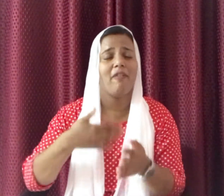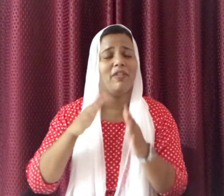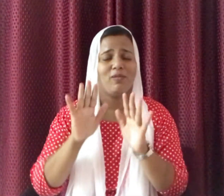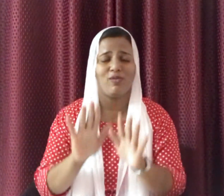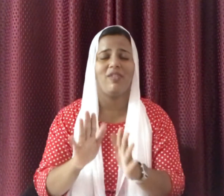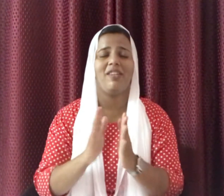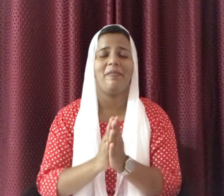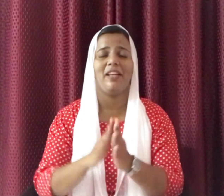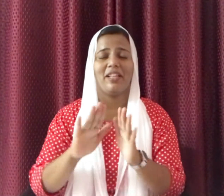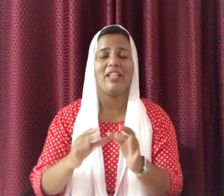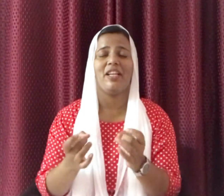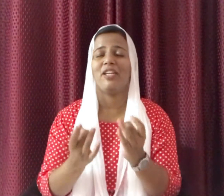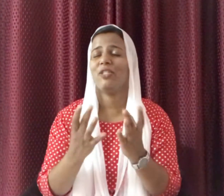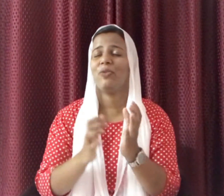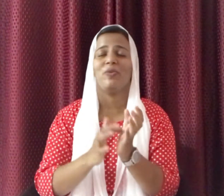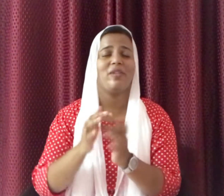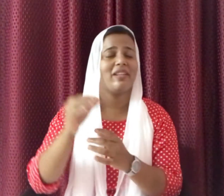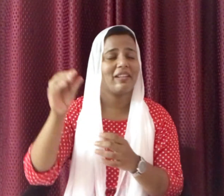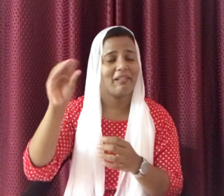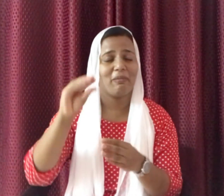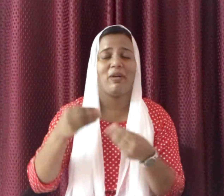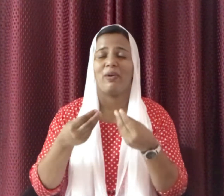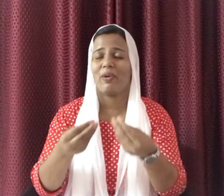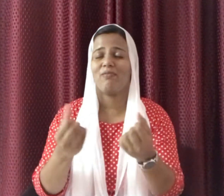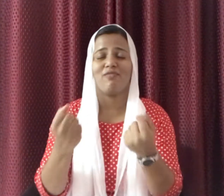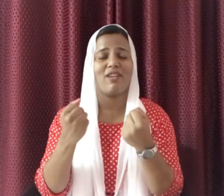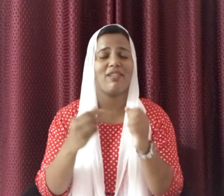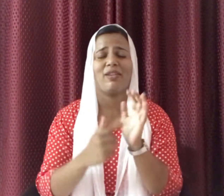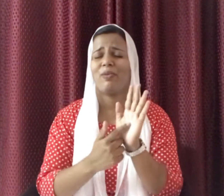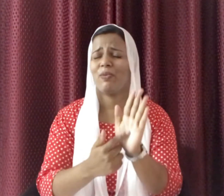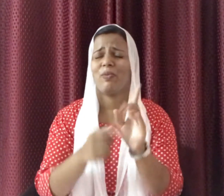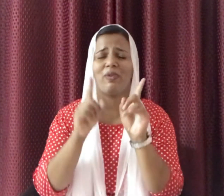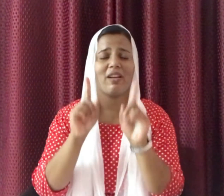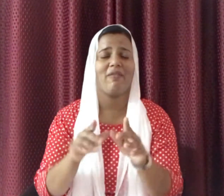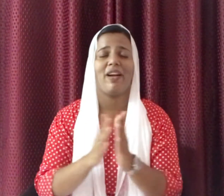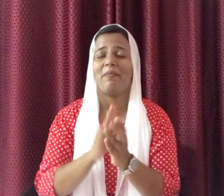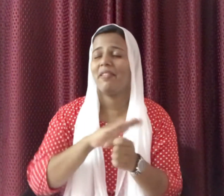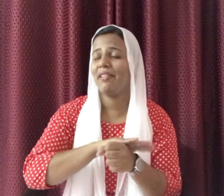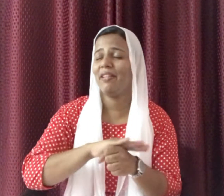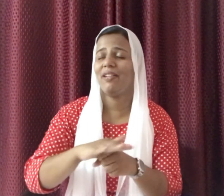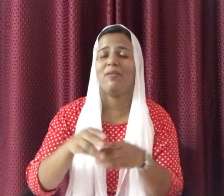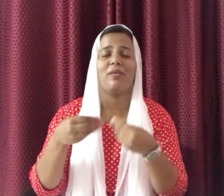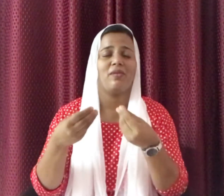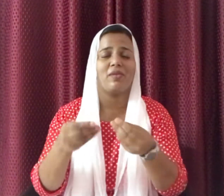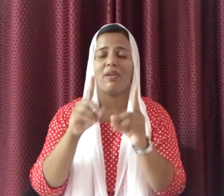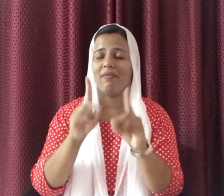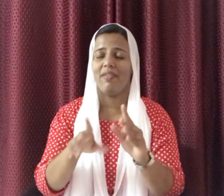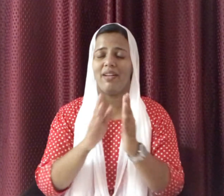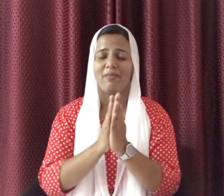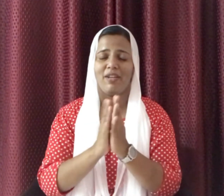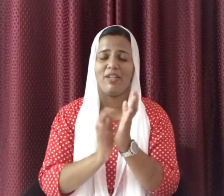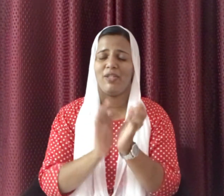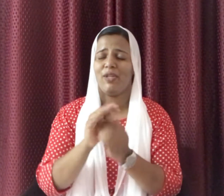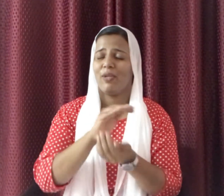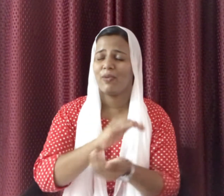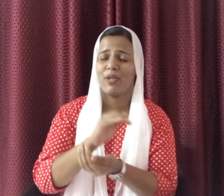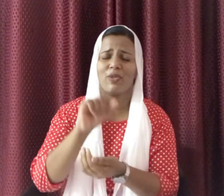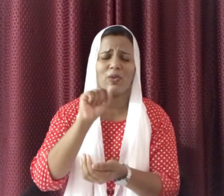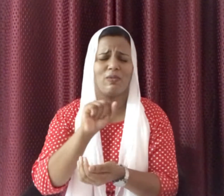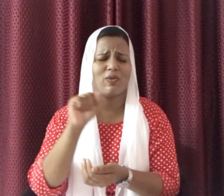ആവശ്യങ്ങളുണ്ടല്ലോ കർത്താവെ, അതിന്മേൽ അങ്ങയുടെ കൃപ വ്യാപരിക്കണമേ, അങ്ങയുടെ ശക്തി വ്യാപരിക്കണമേ, അങ്ങയുടെ നിറവ് വ്യാപരിക്കണമേ. കർത്താവെ അങ്ങ് തൻ്റെ കുഞ്ഞുങ്ങളുടെ വ്യക്തിപരമായ